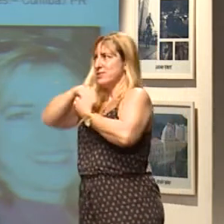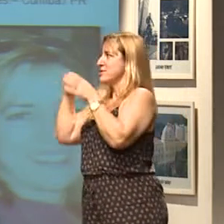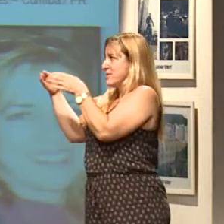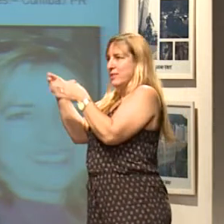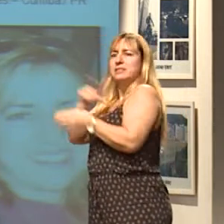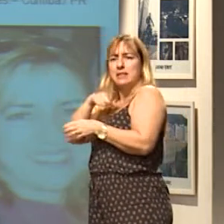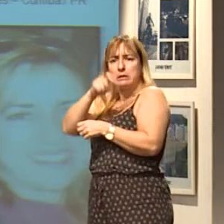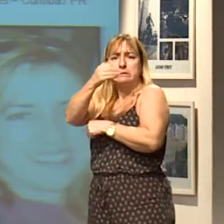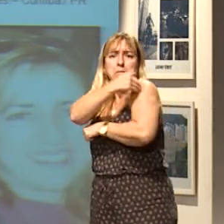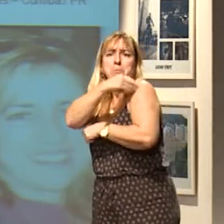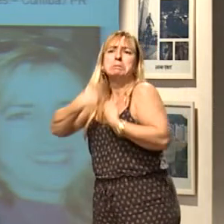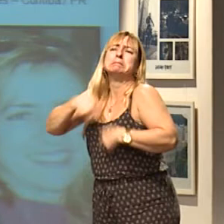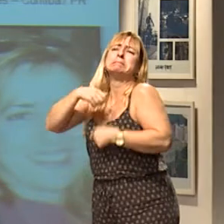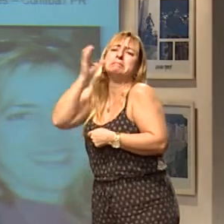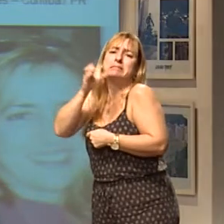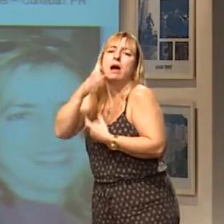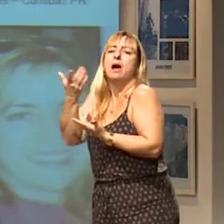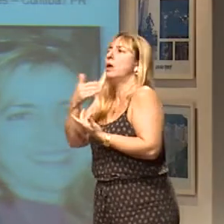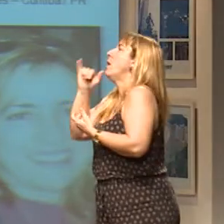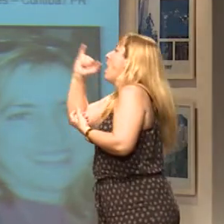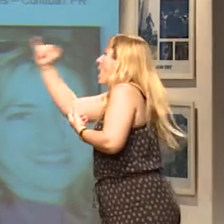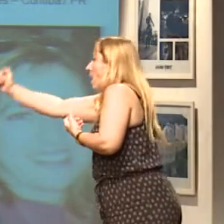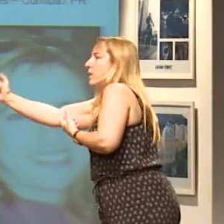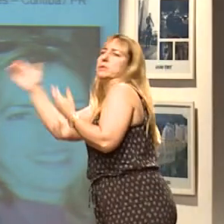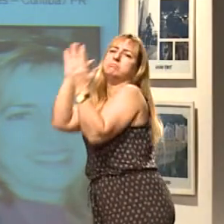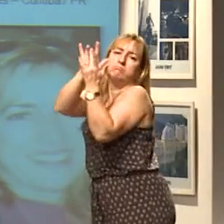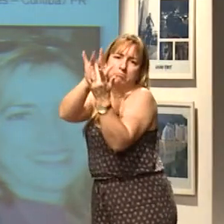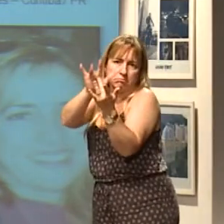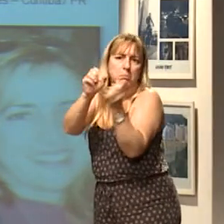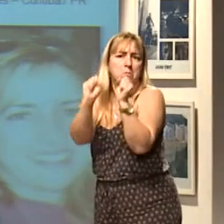questão sobre violência, vocês podem procurar ela e